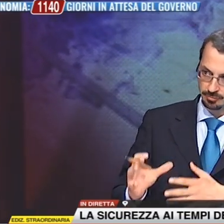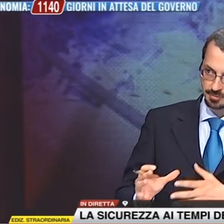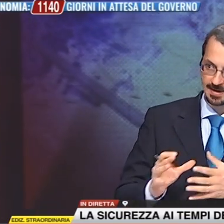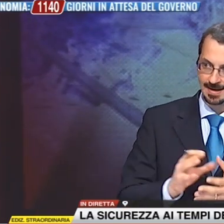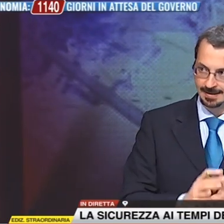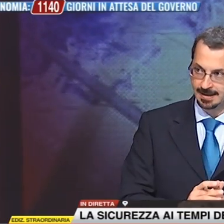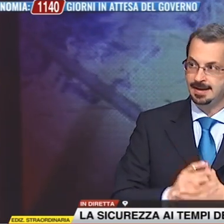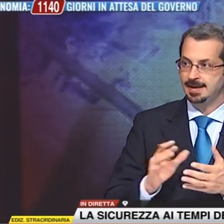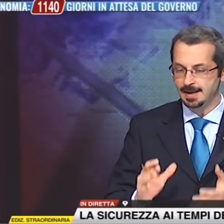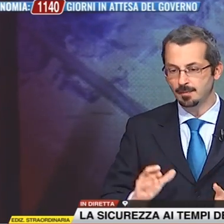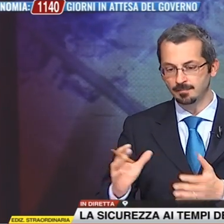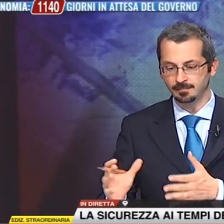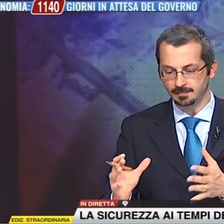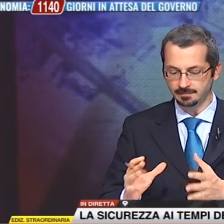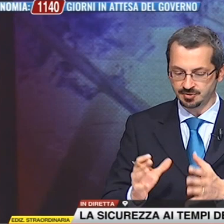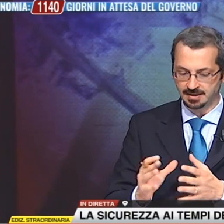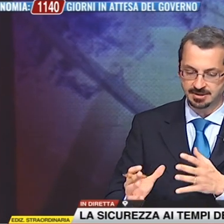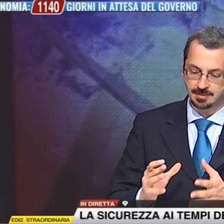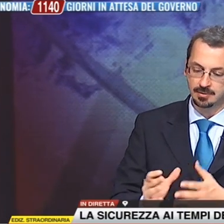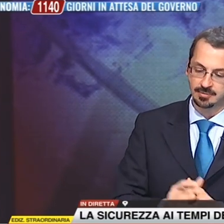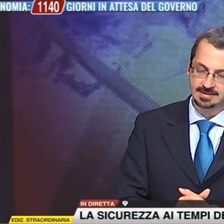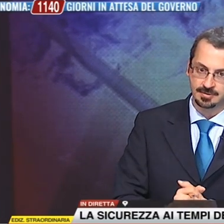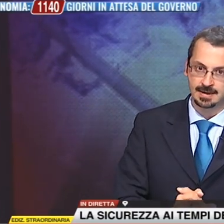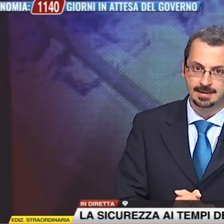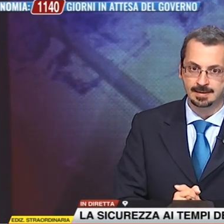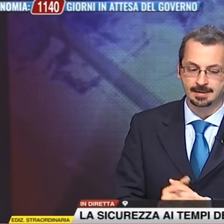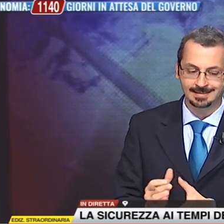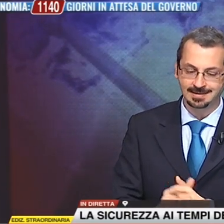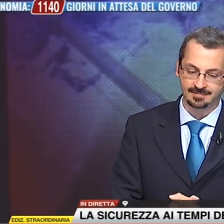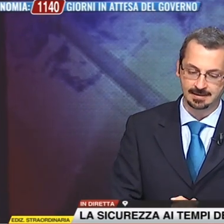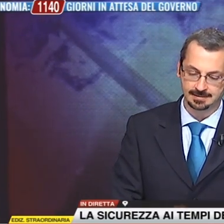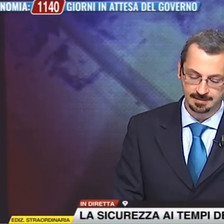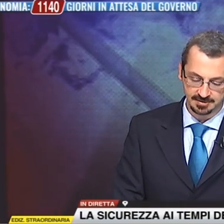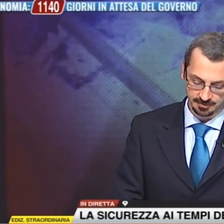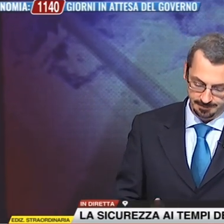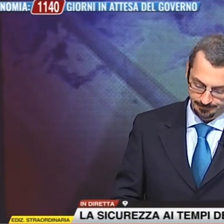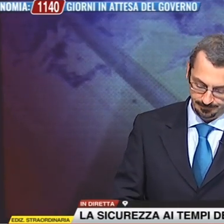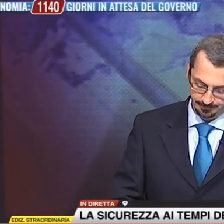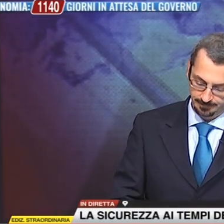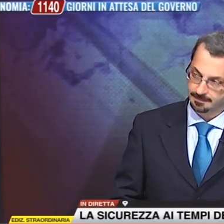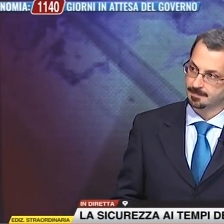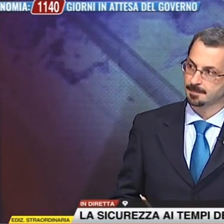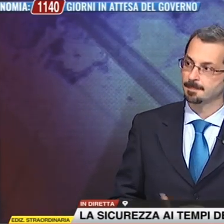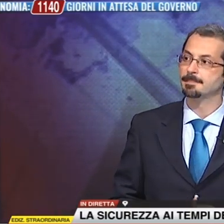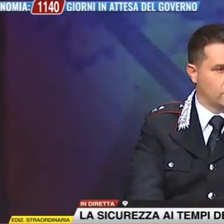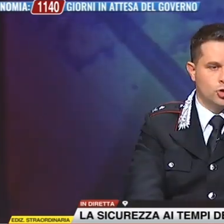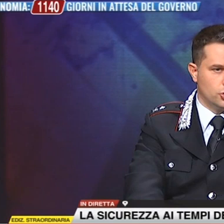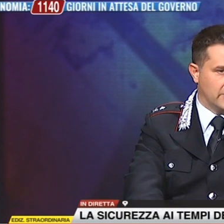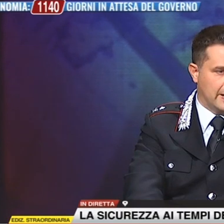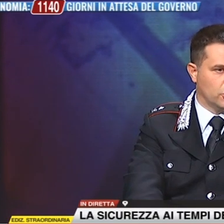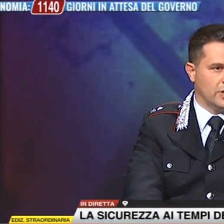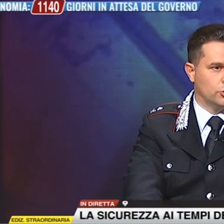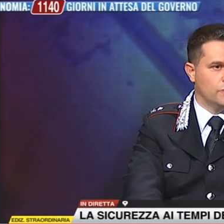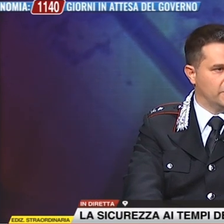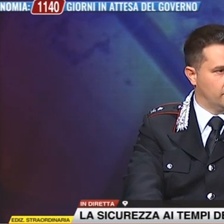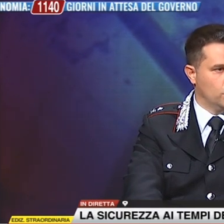insomma, controllare e insomma, che ci sia una collaborazione attiva delle persone. La rete informativa è importante, non solo